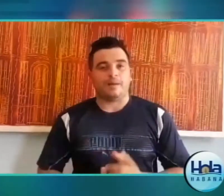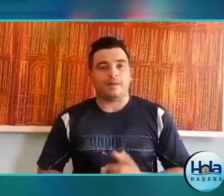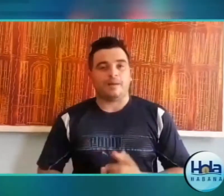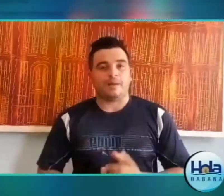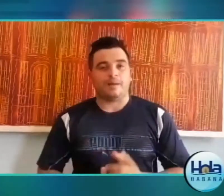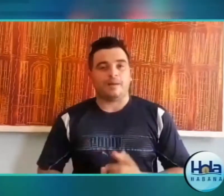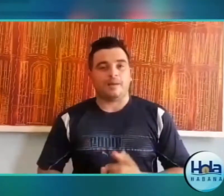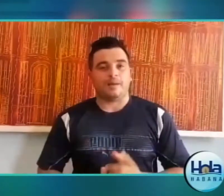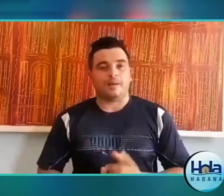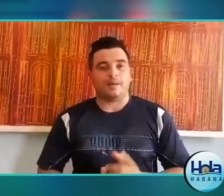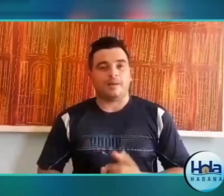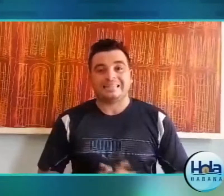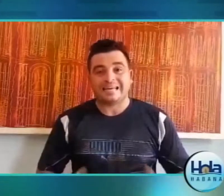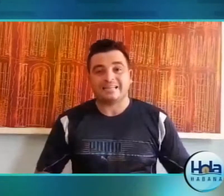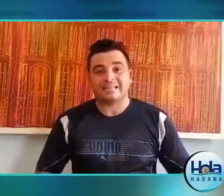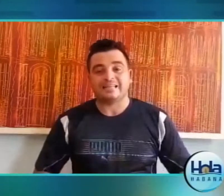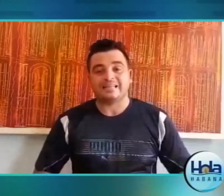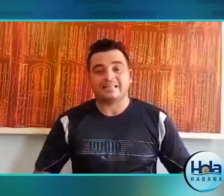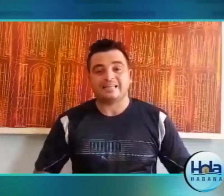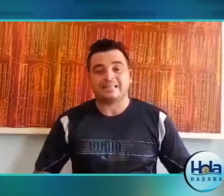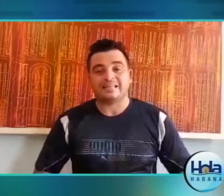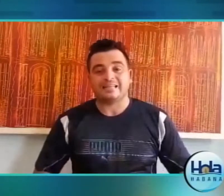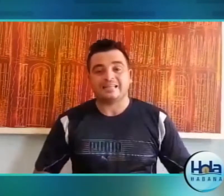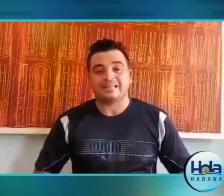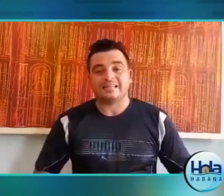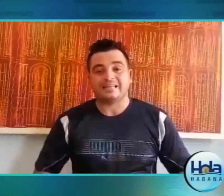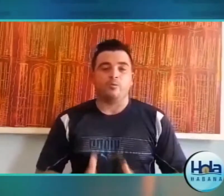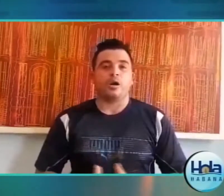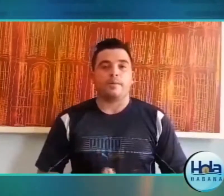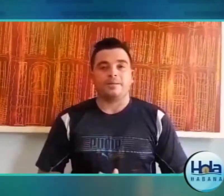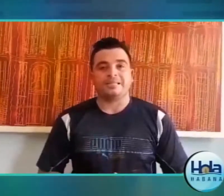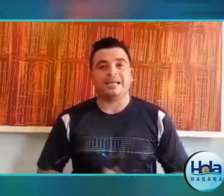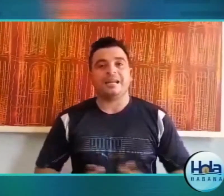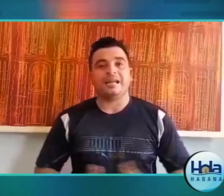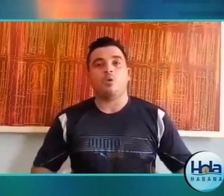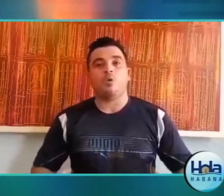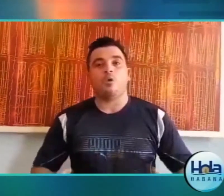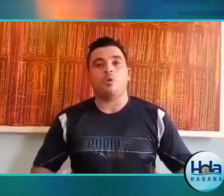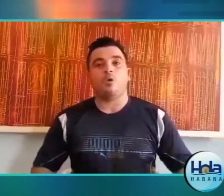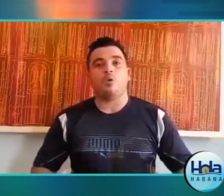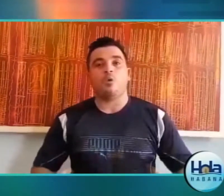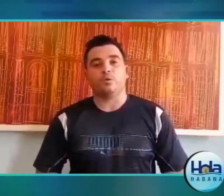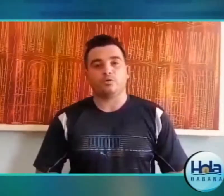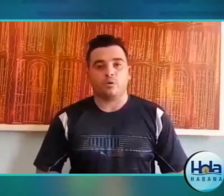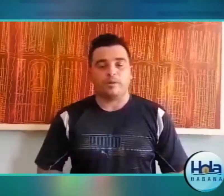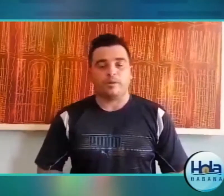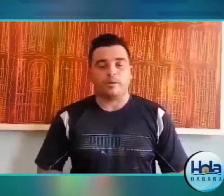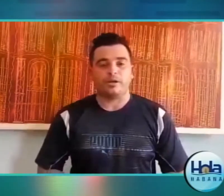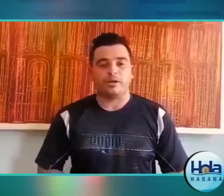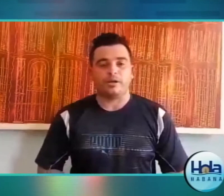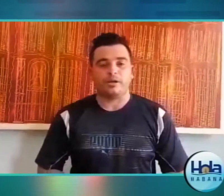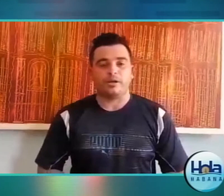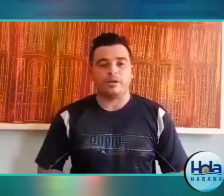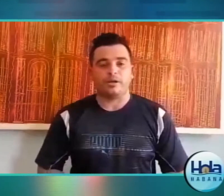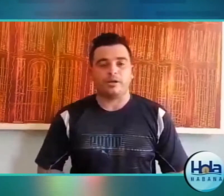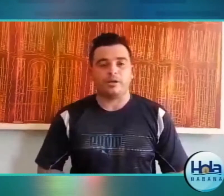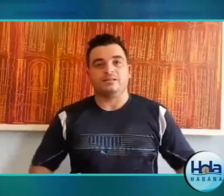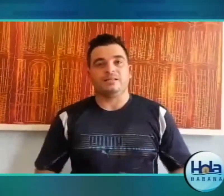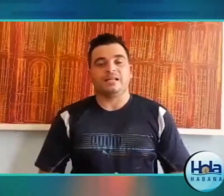las 6:30 de la tarde a través de Tele Rebelde, un programa especial, La Jugada Perfecta, donde nuestro compañero Héctor Villar